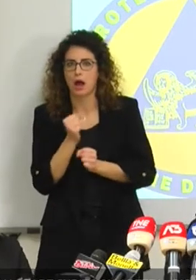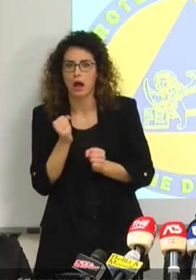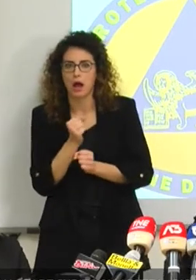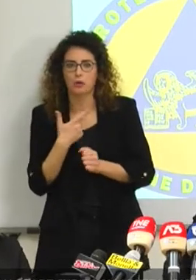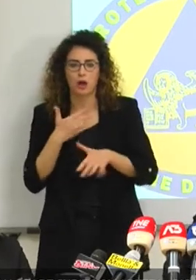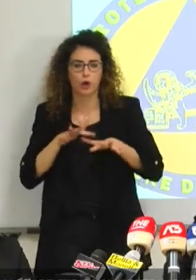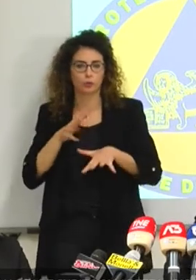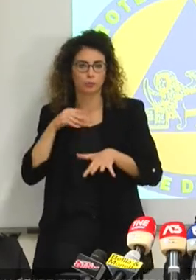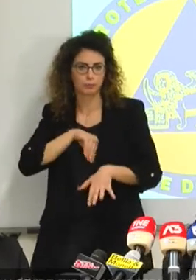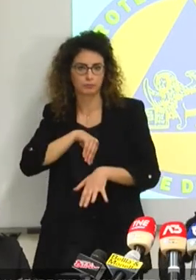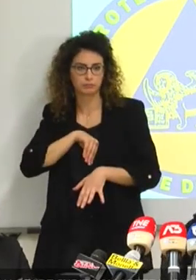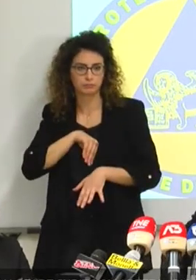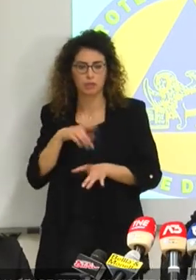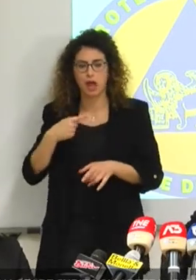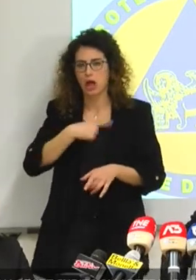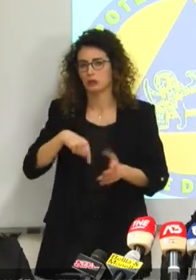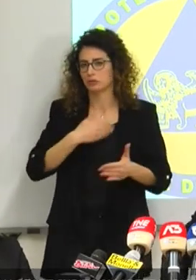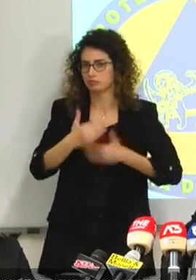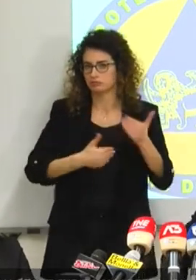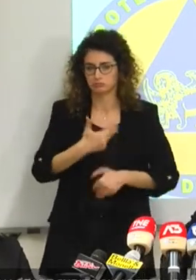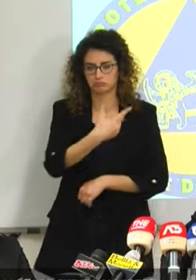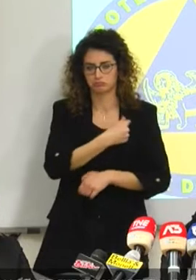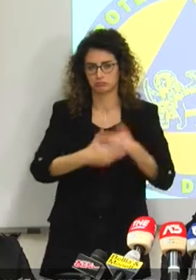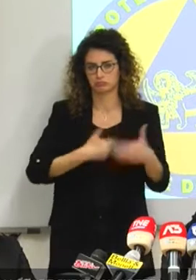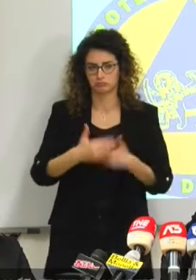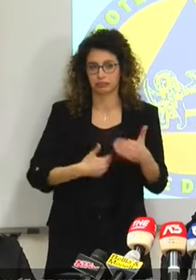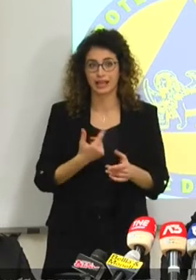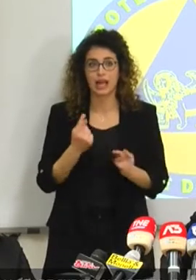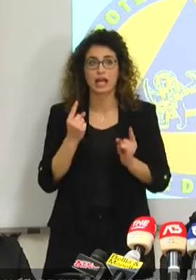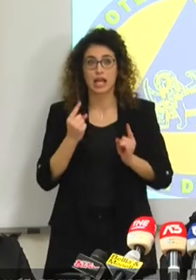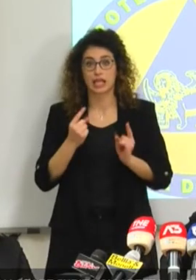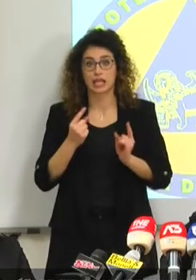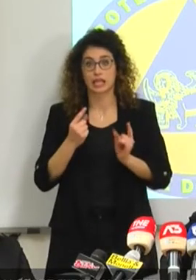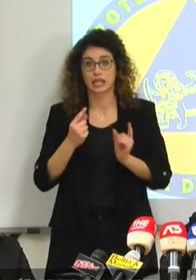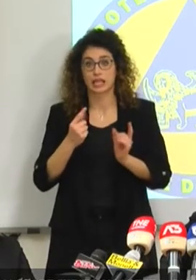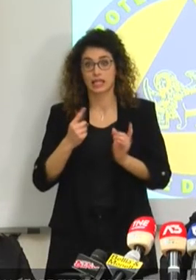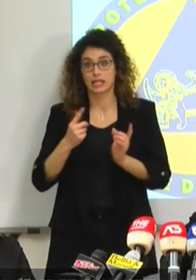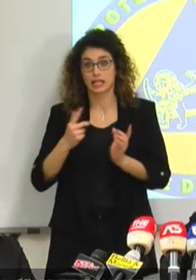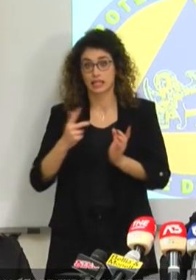restano dei dubbi. Però noi andremo avanti con le vaccinazioni, se saranno autorizzate.